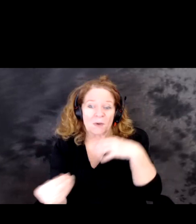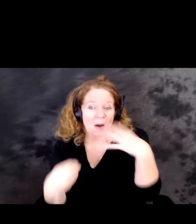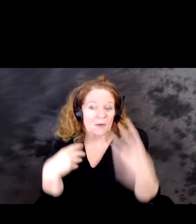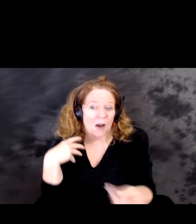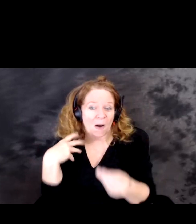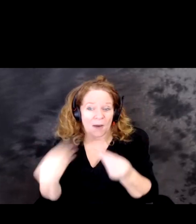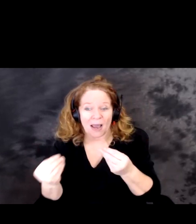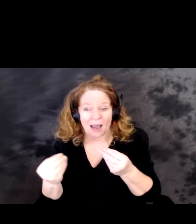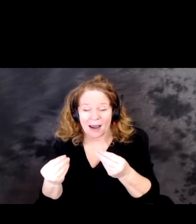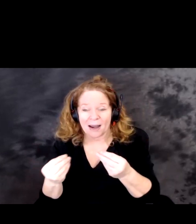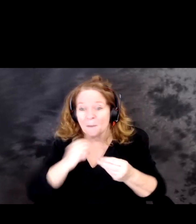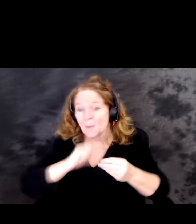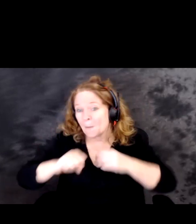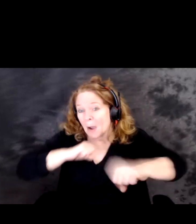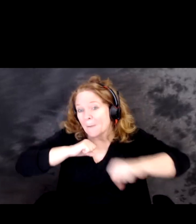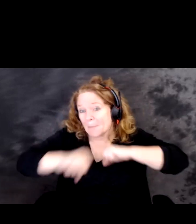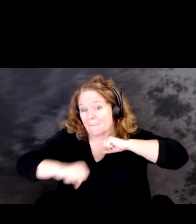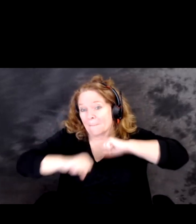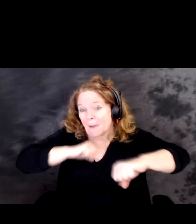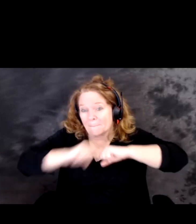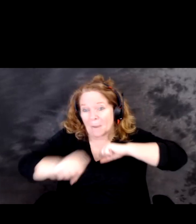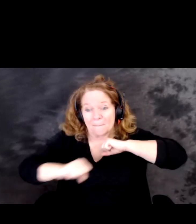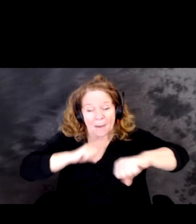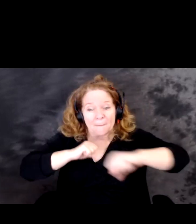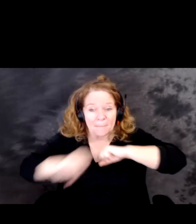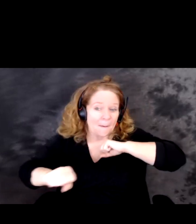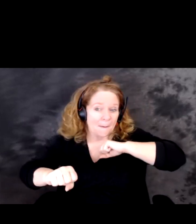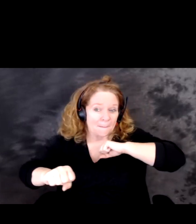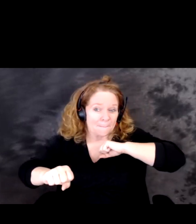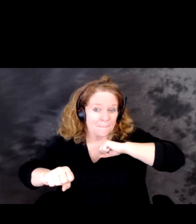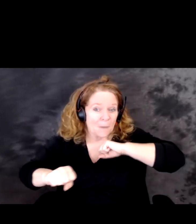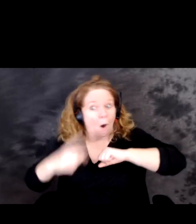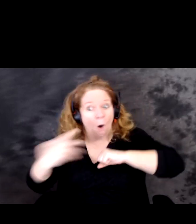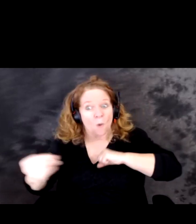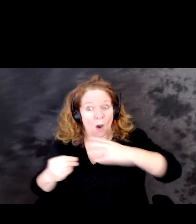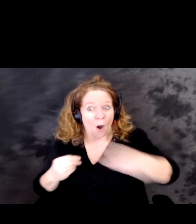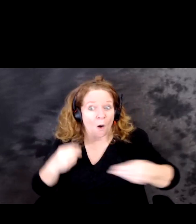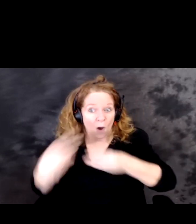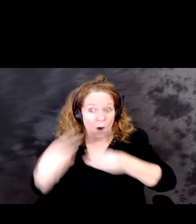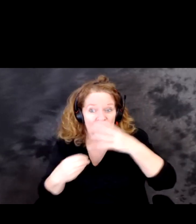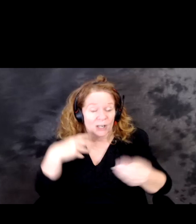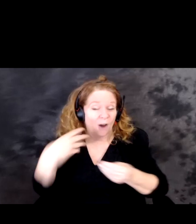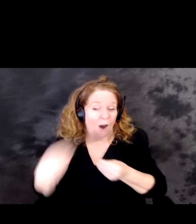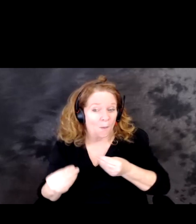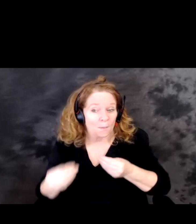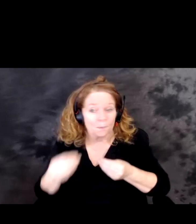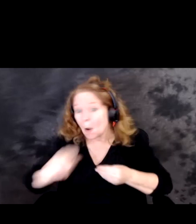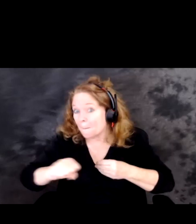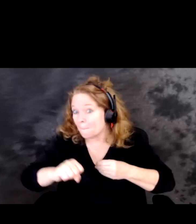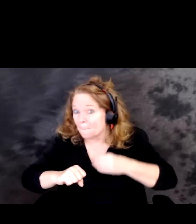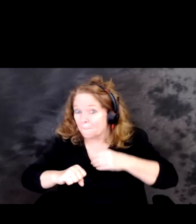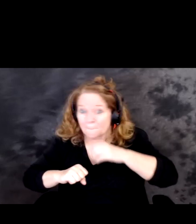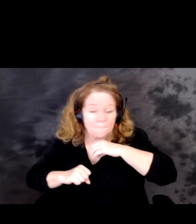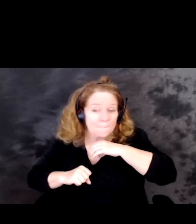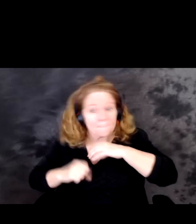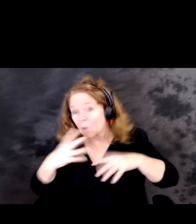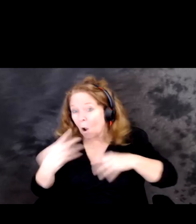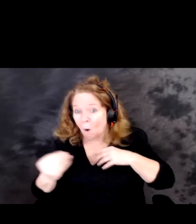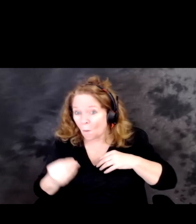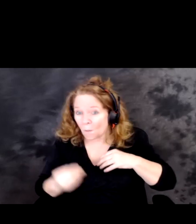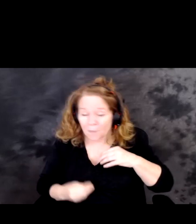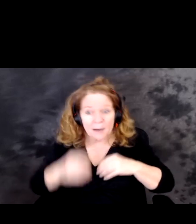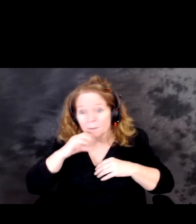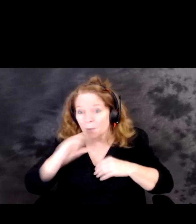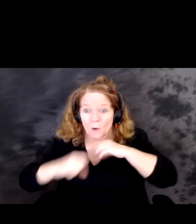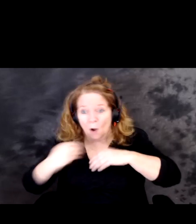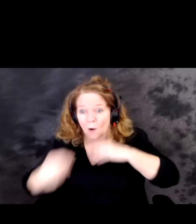canción. Vamos, vamos, vamos y vamos con un boom, boom, boom. Vamos, vamos, boom, boom,